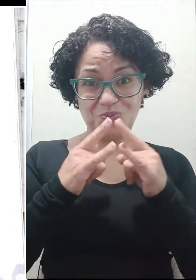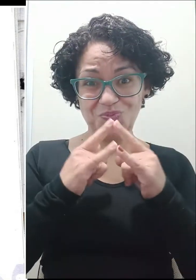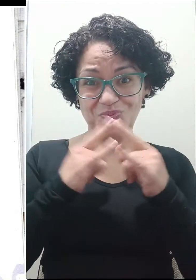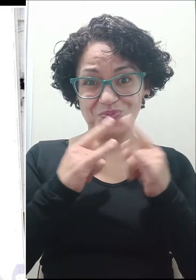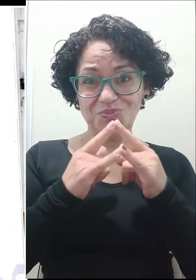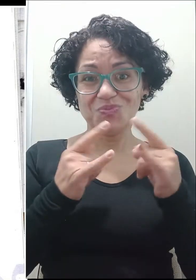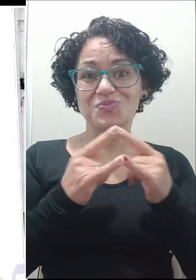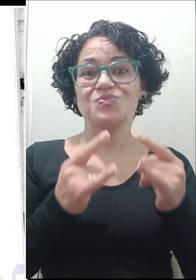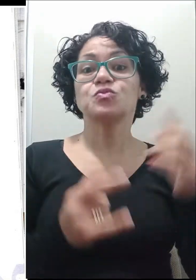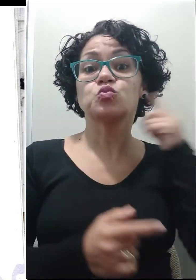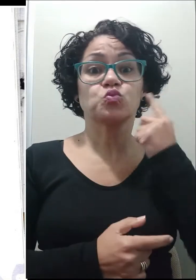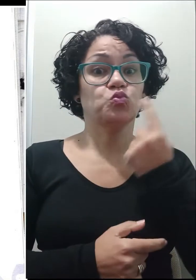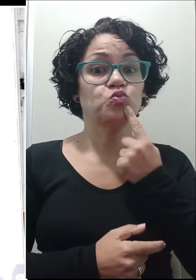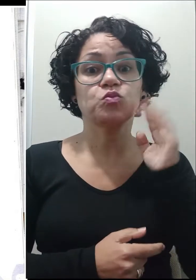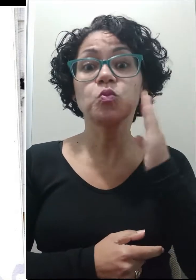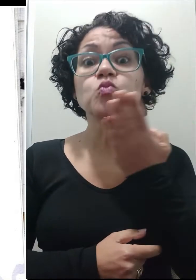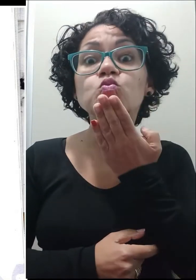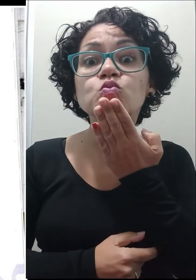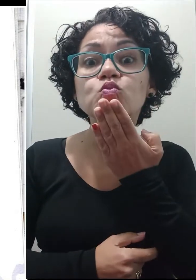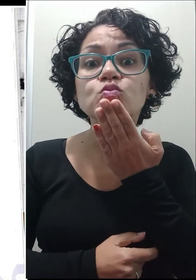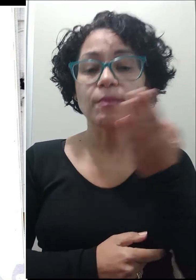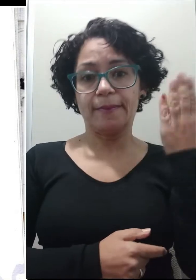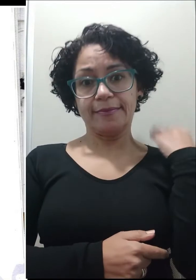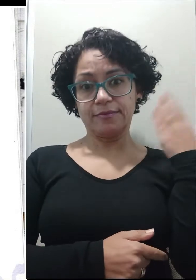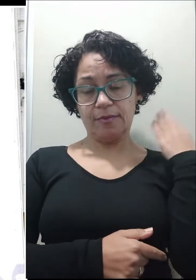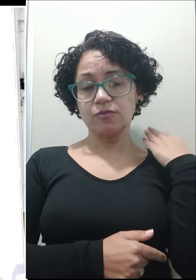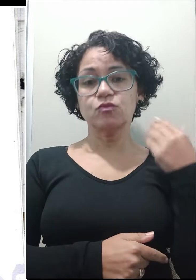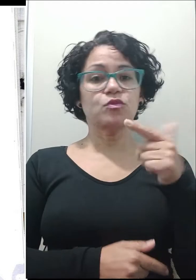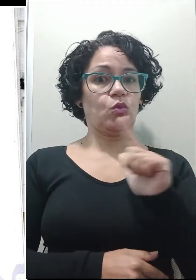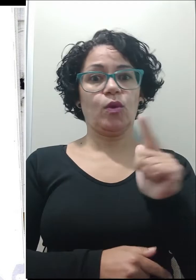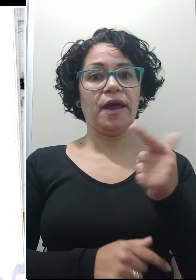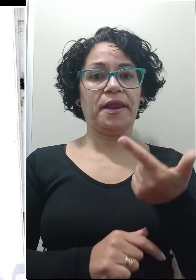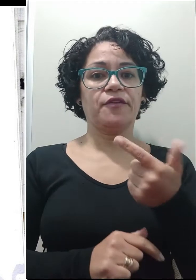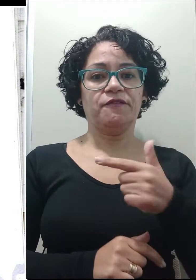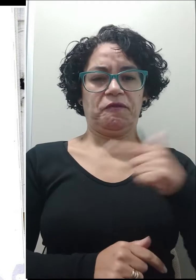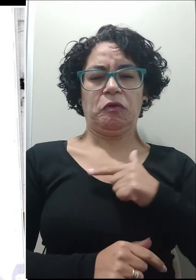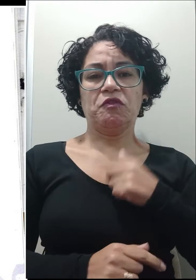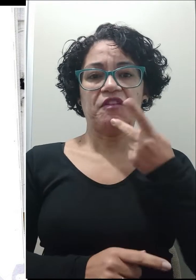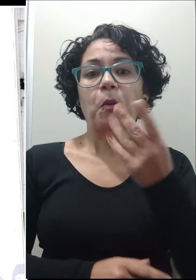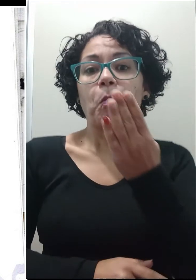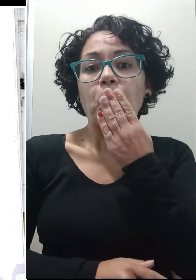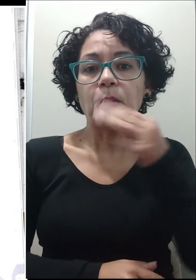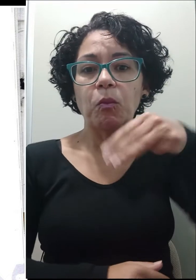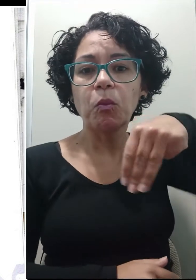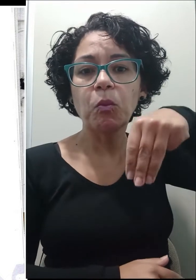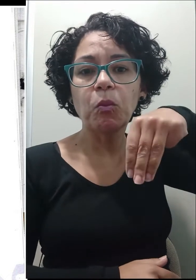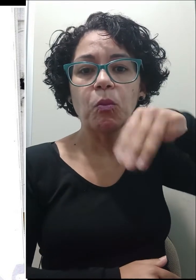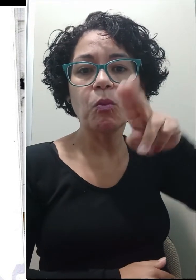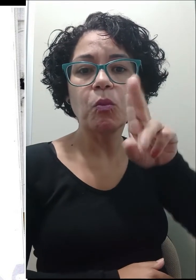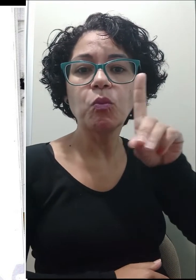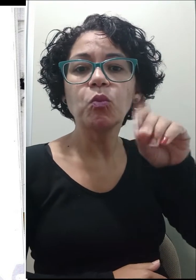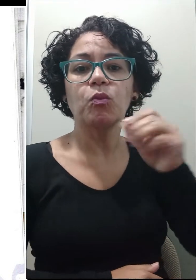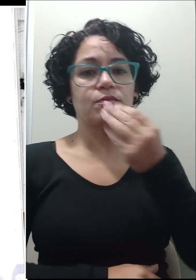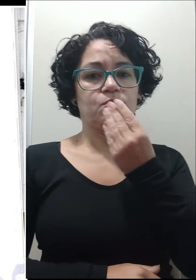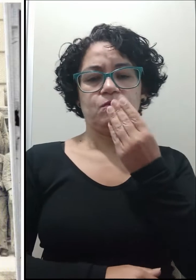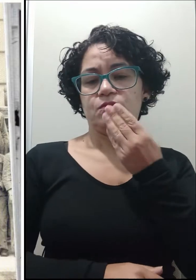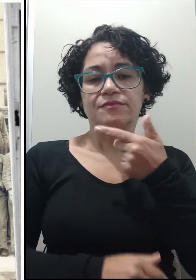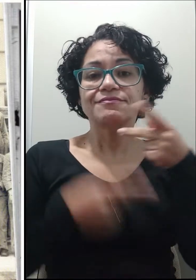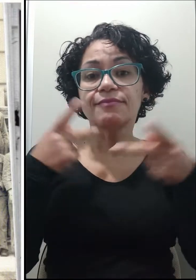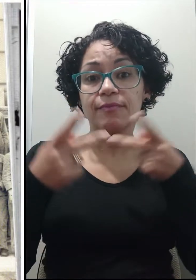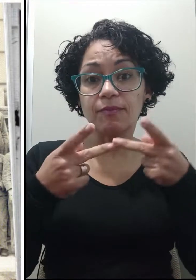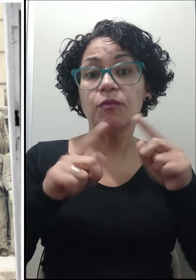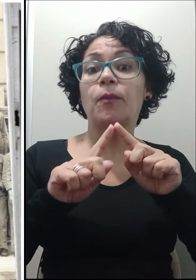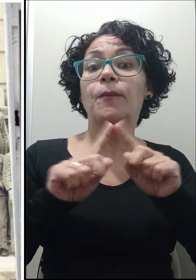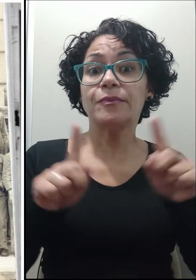Rio de Janeiro. Naquela época, não era pejorativa chamar os surdos de mudos.